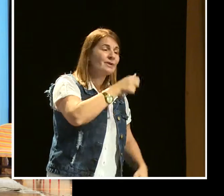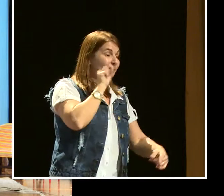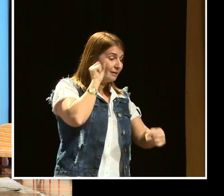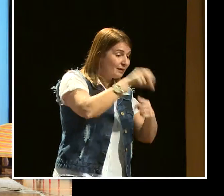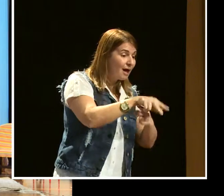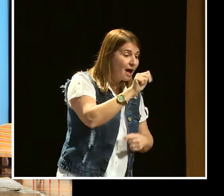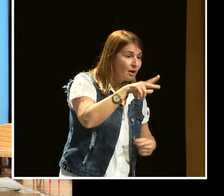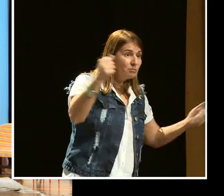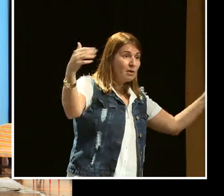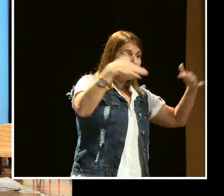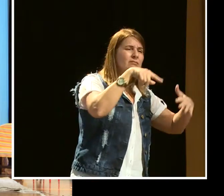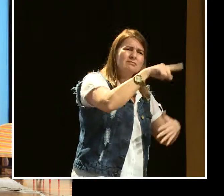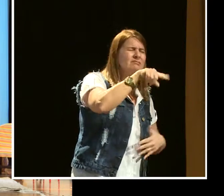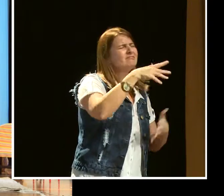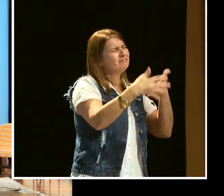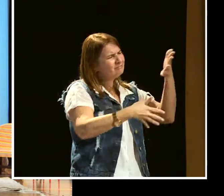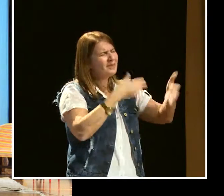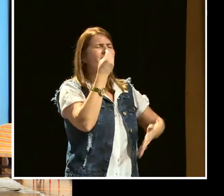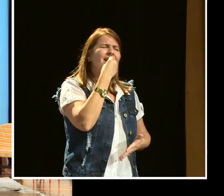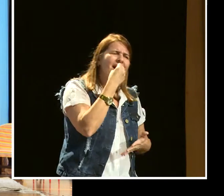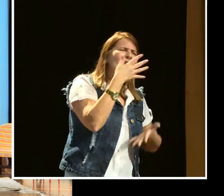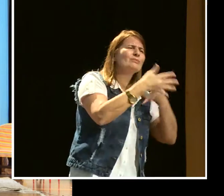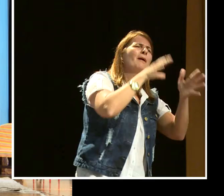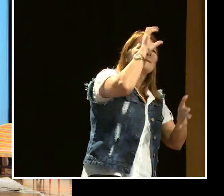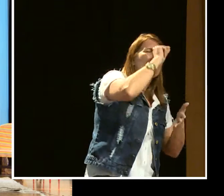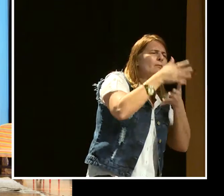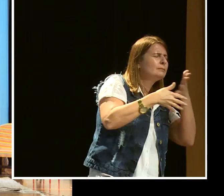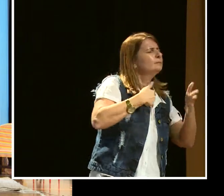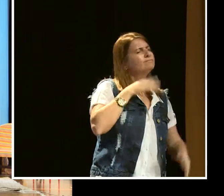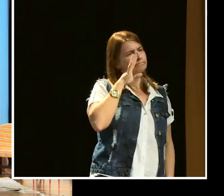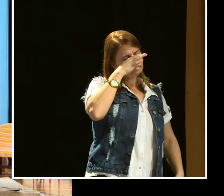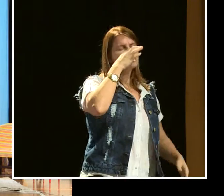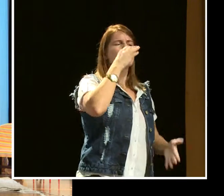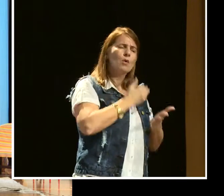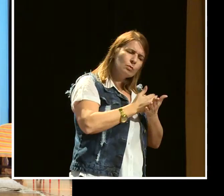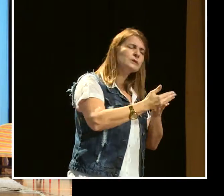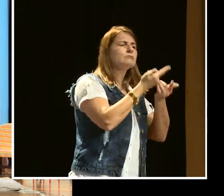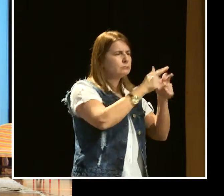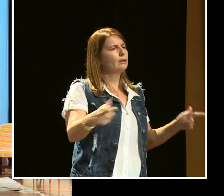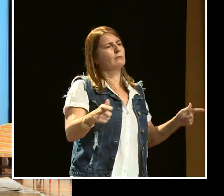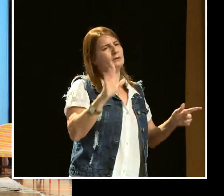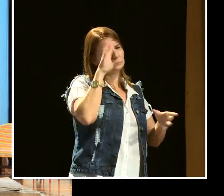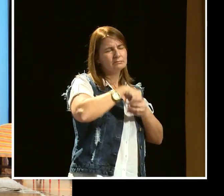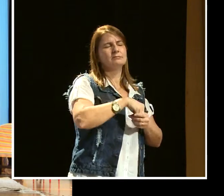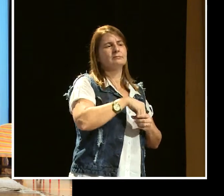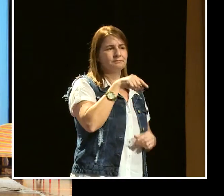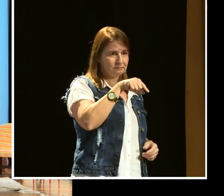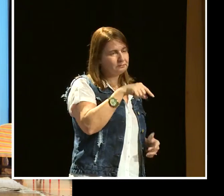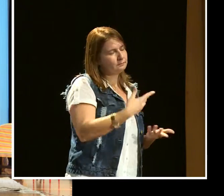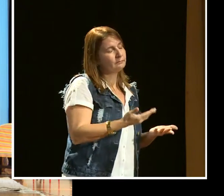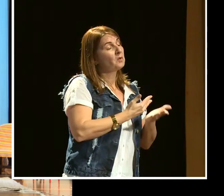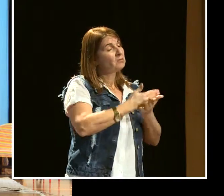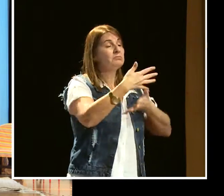de pedagogia. E, a partir daí, nós tivemos alguns alunos que não tinham muita fluência em língua de sinais, mas que,